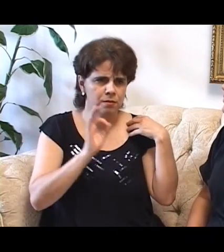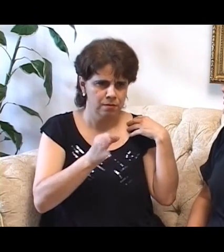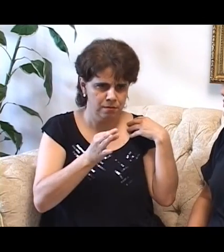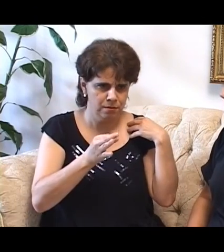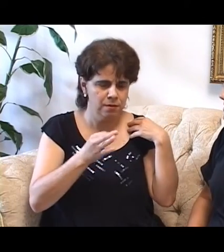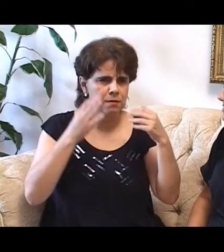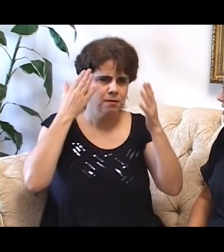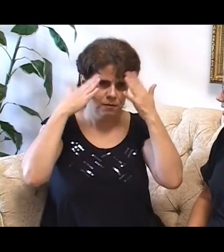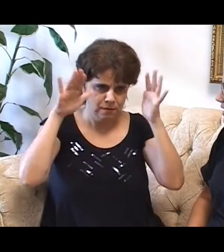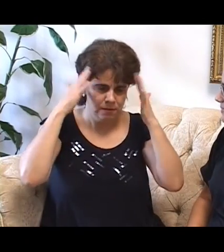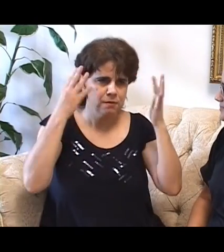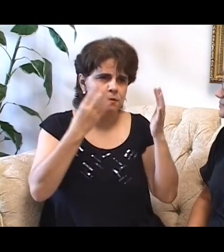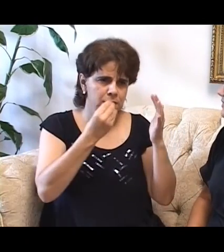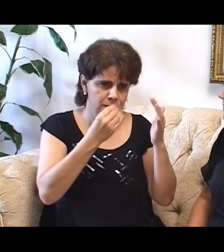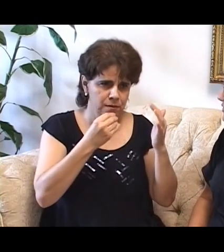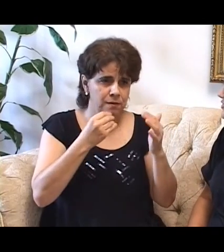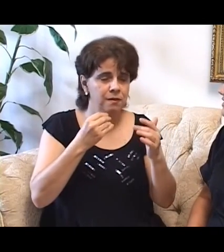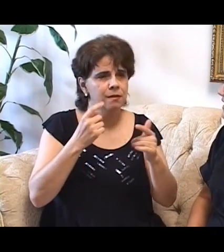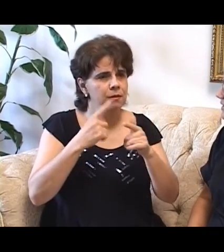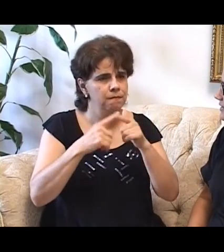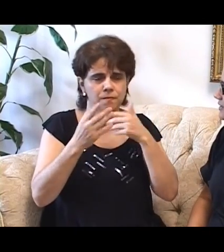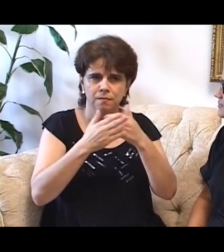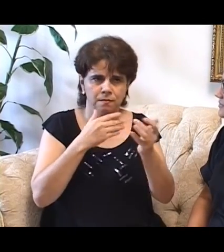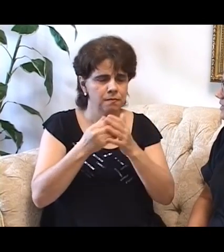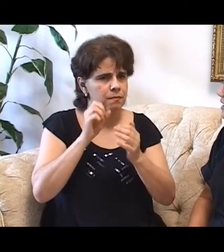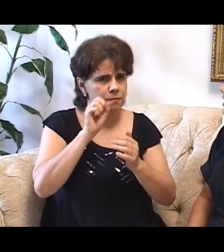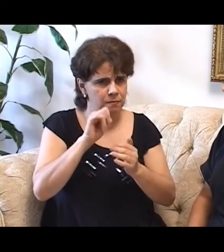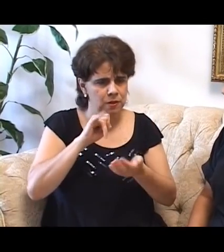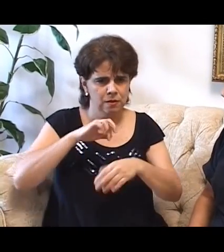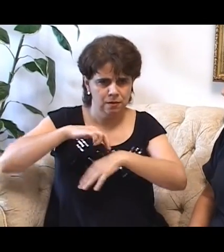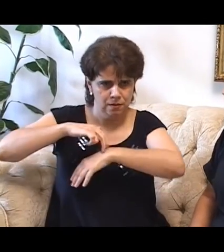Eu gosto muito de passear, né, me distrair,